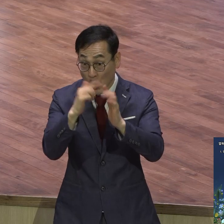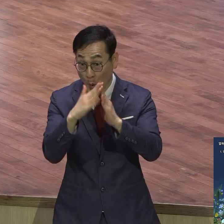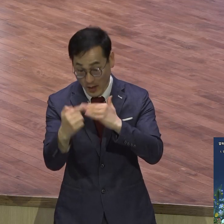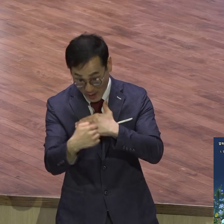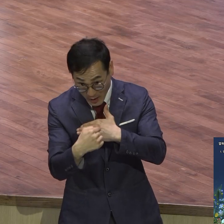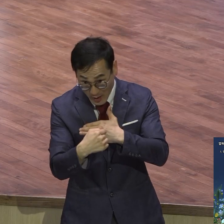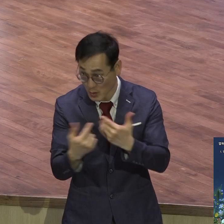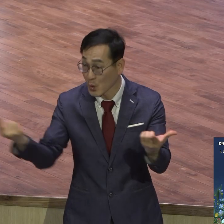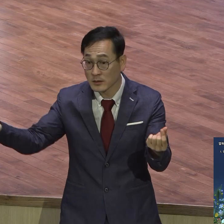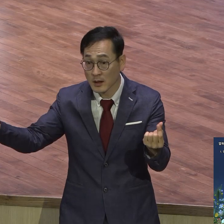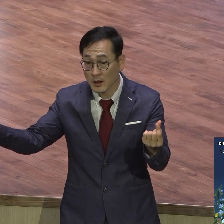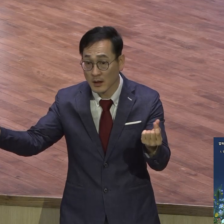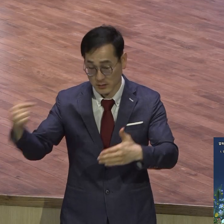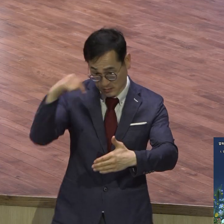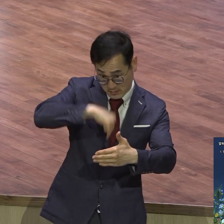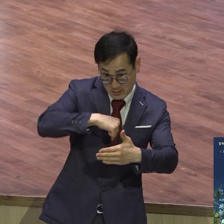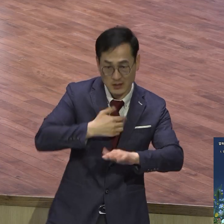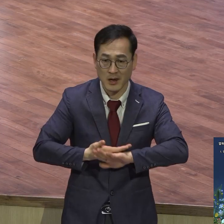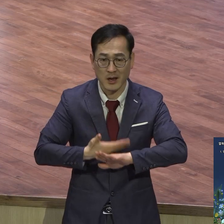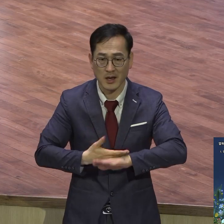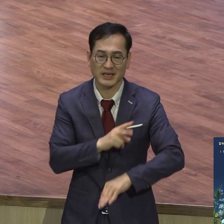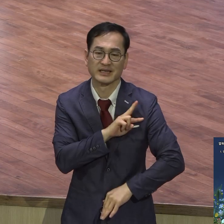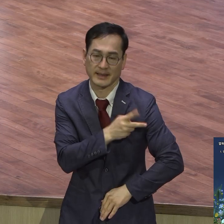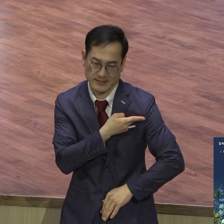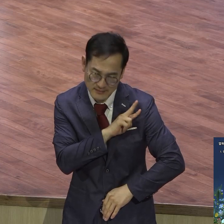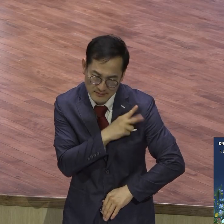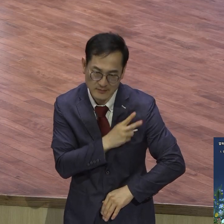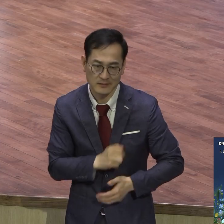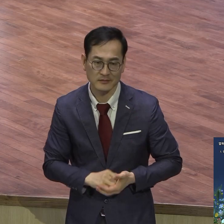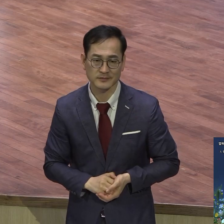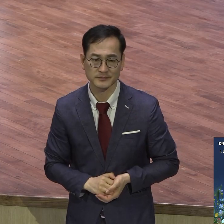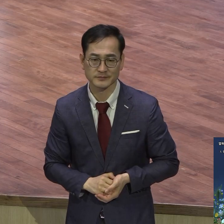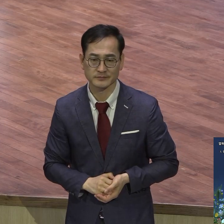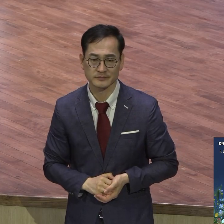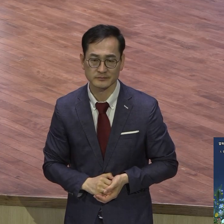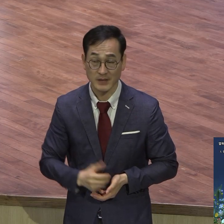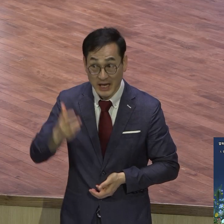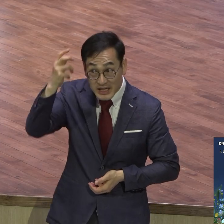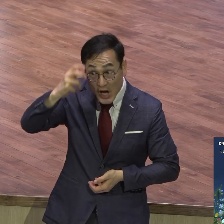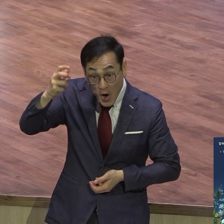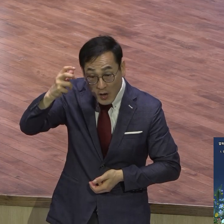다른 예수 그래서 바울은 다른 영 그래서 영이 달라